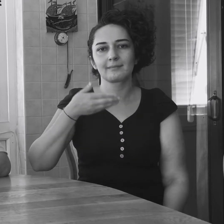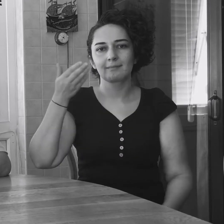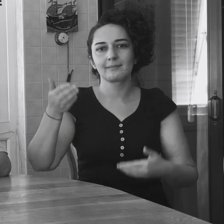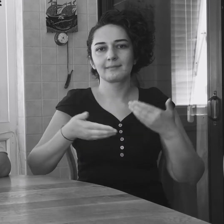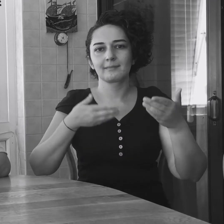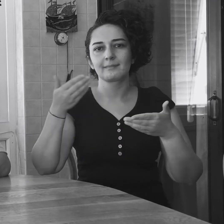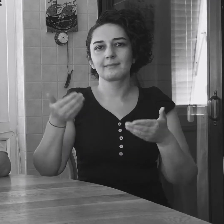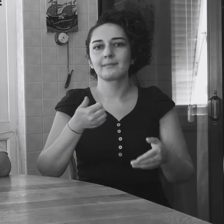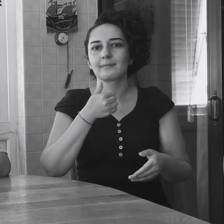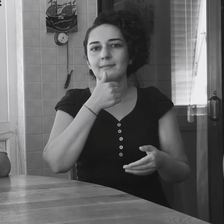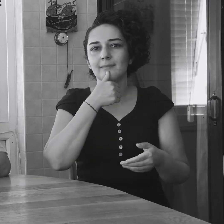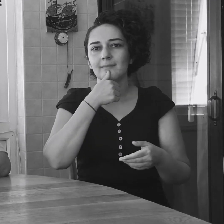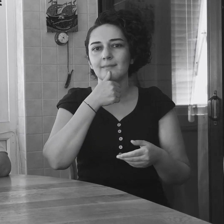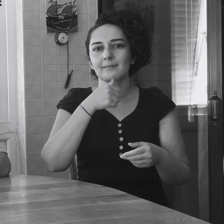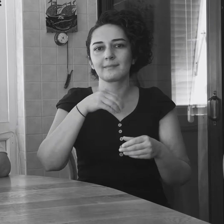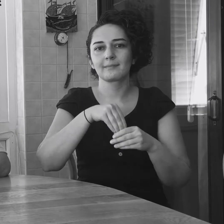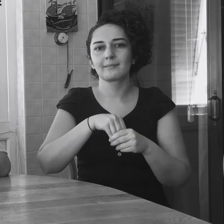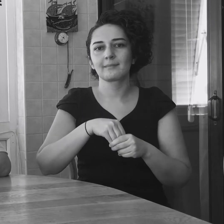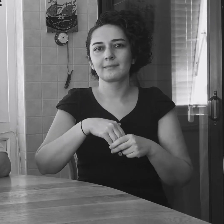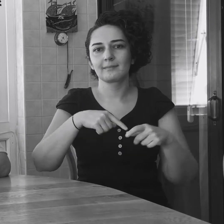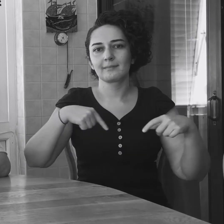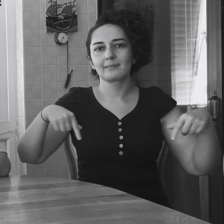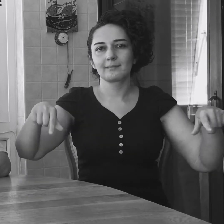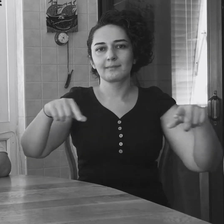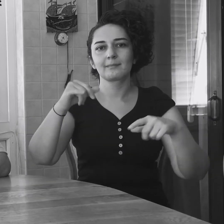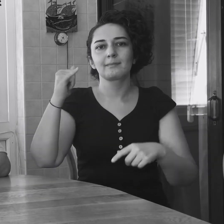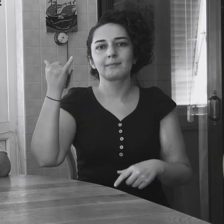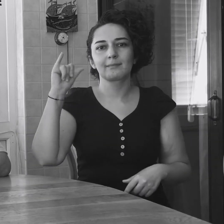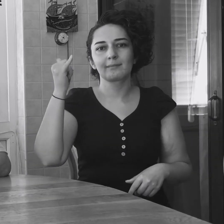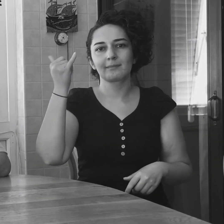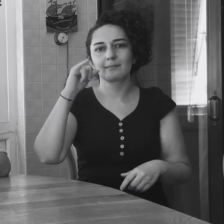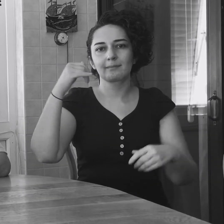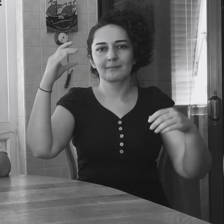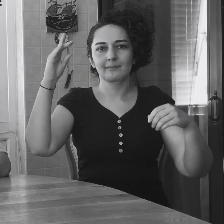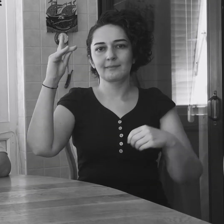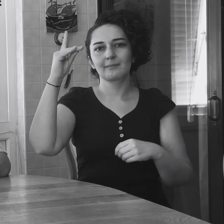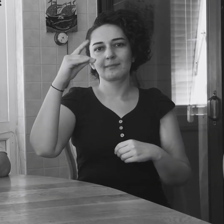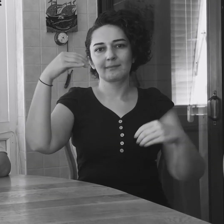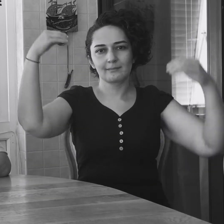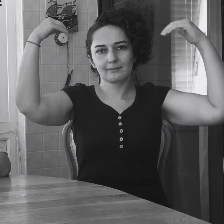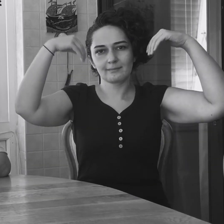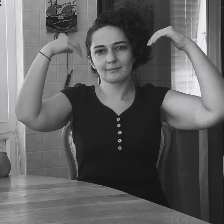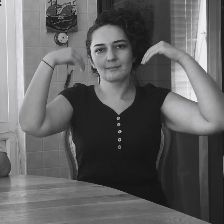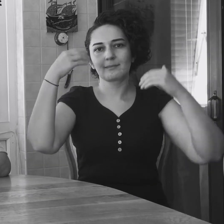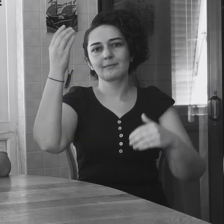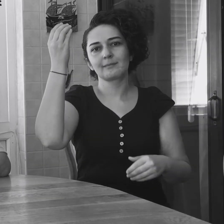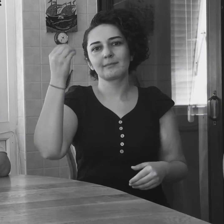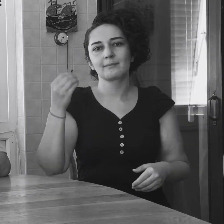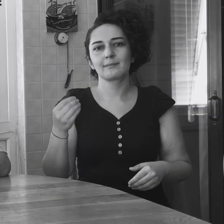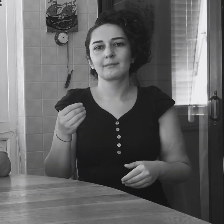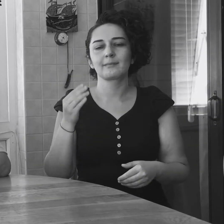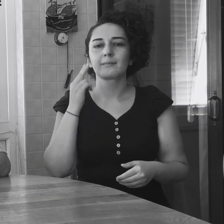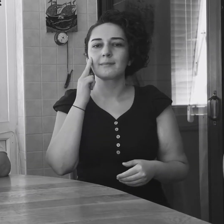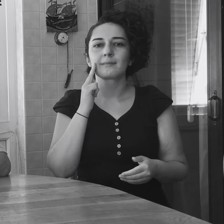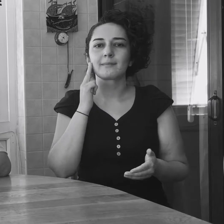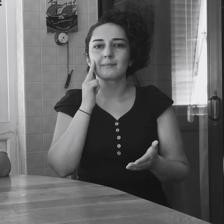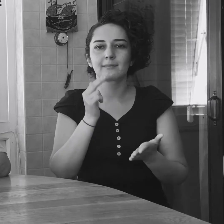Masal anlat baba, içinde tüm oyunlarım, kurtla kuzu olsun,